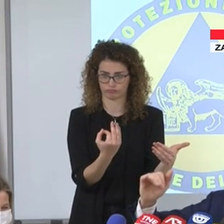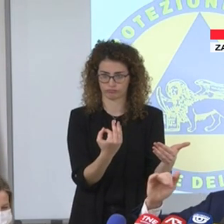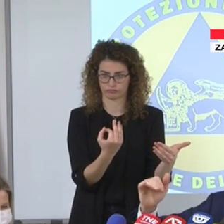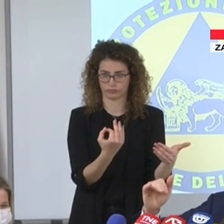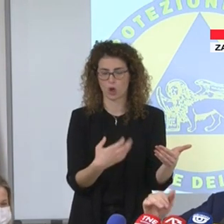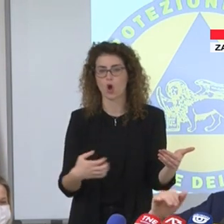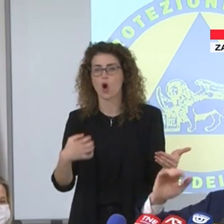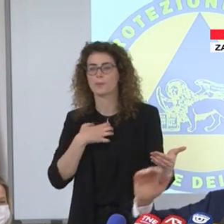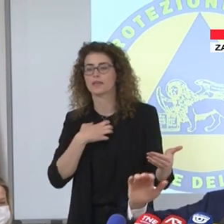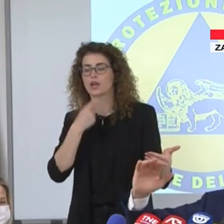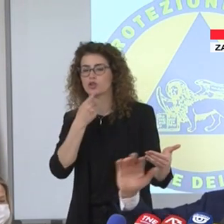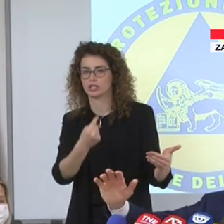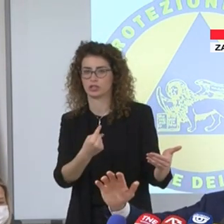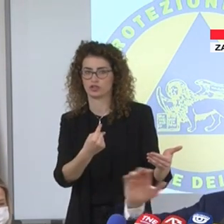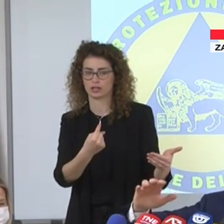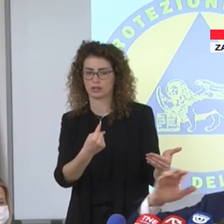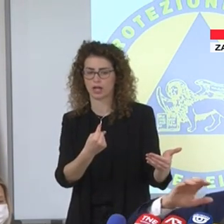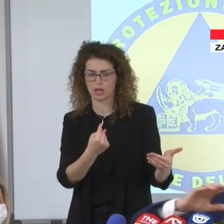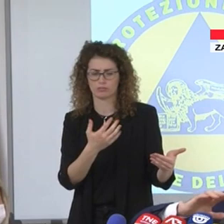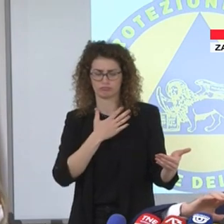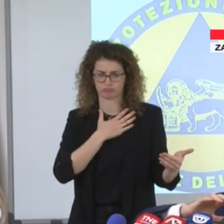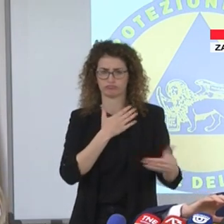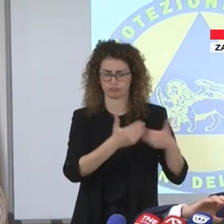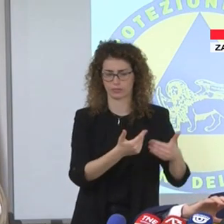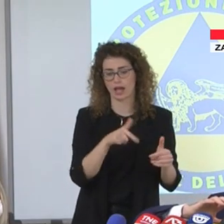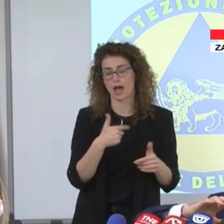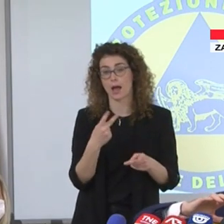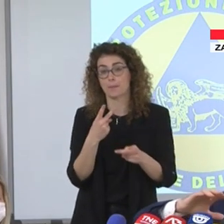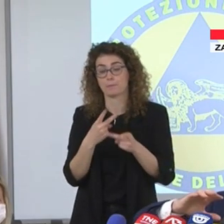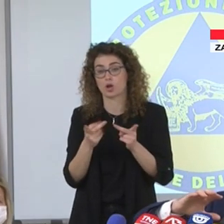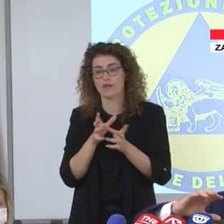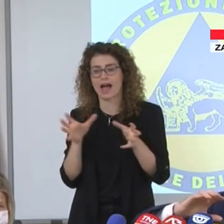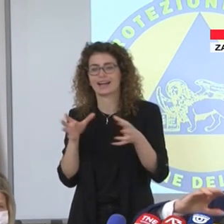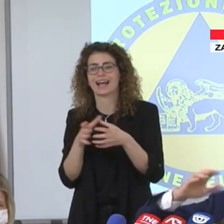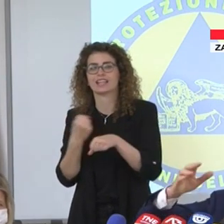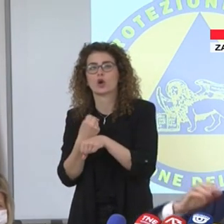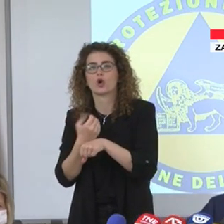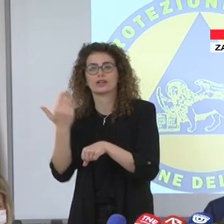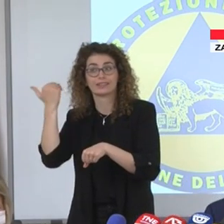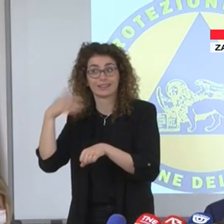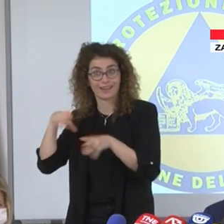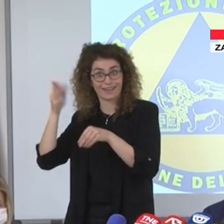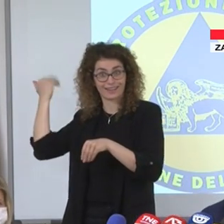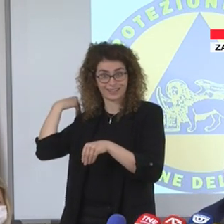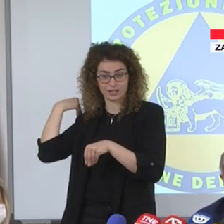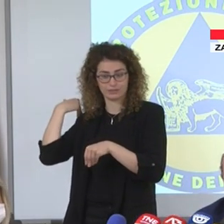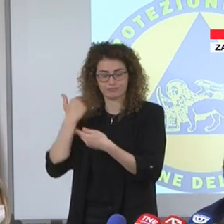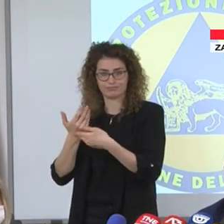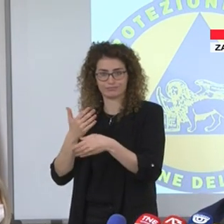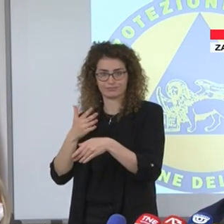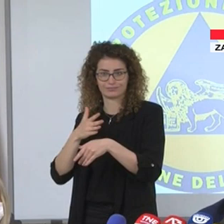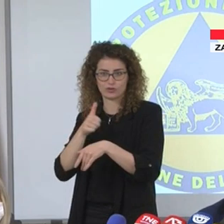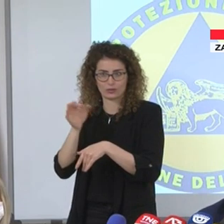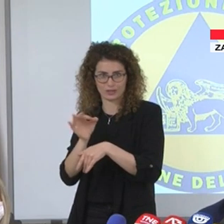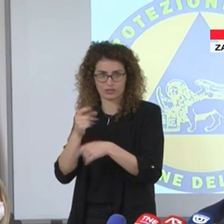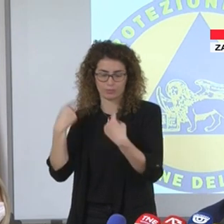Il commissario ci dice, nonostante questo, cercate di completare le categorie già iniziate. Quindi questo intendevo